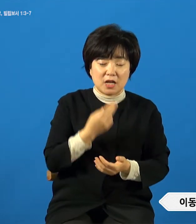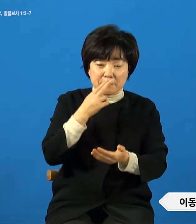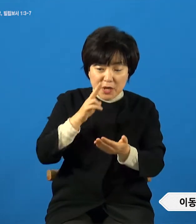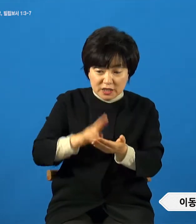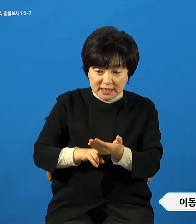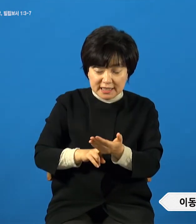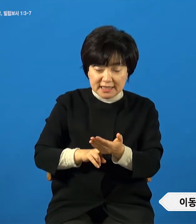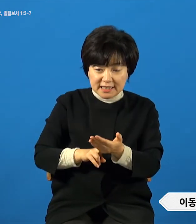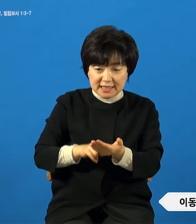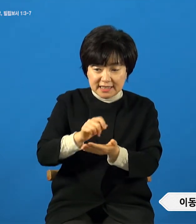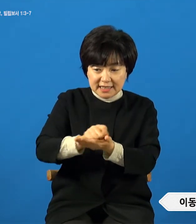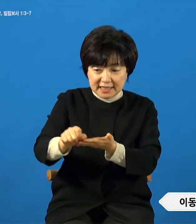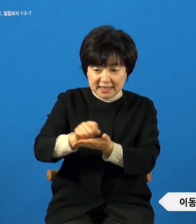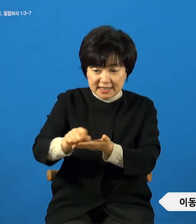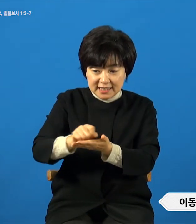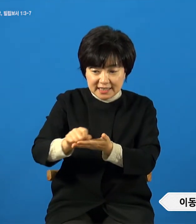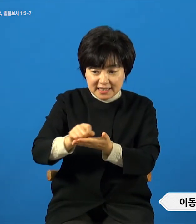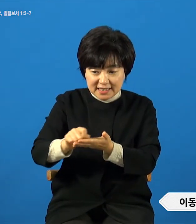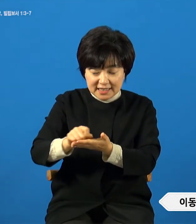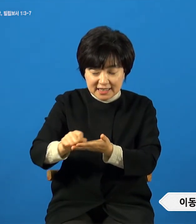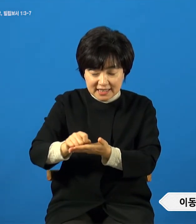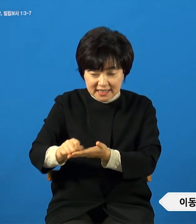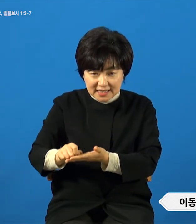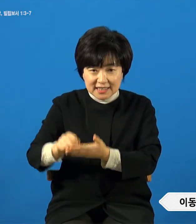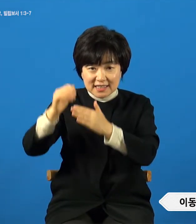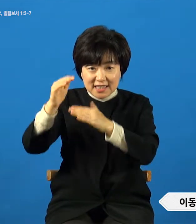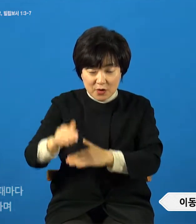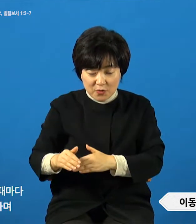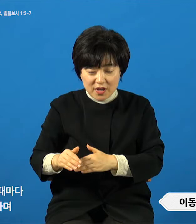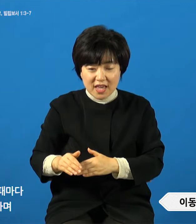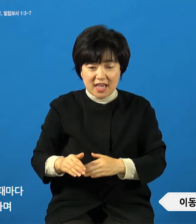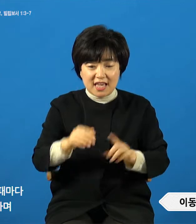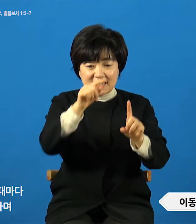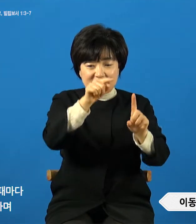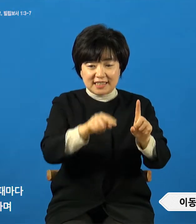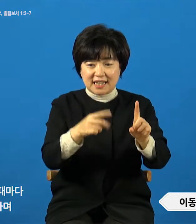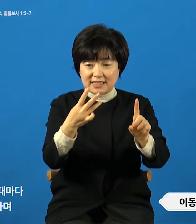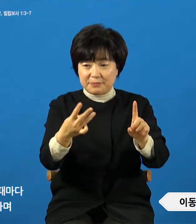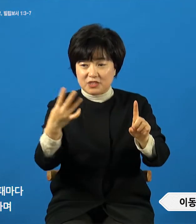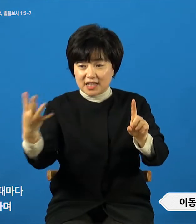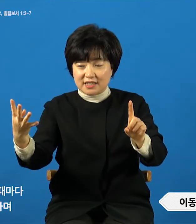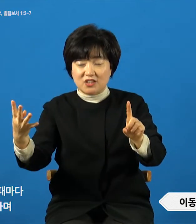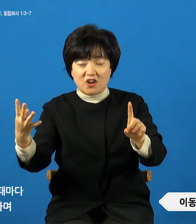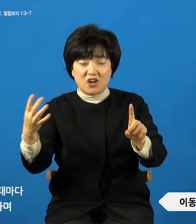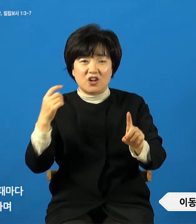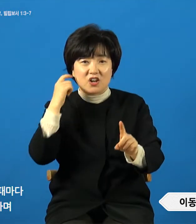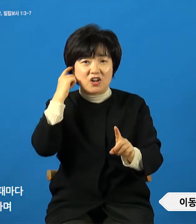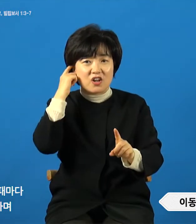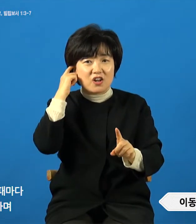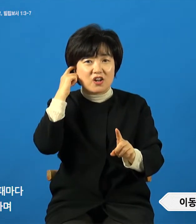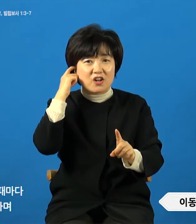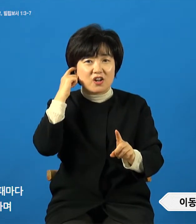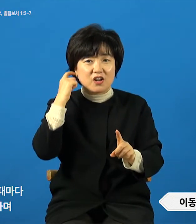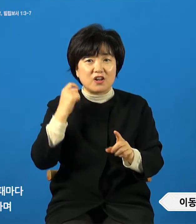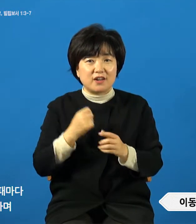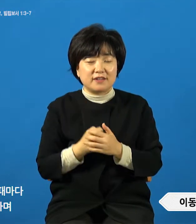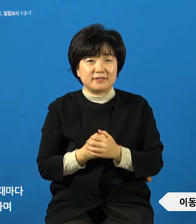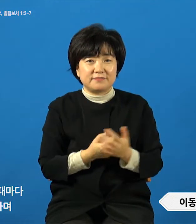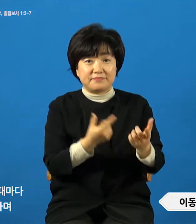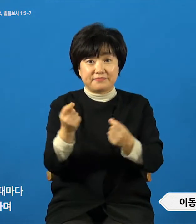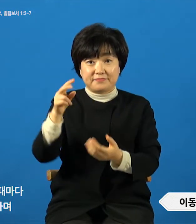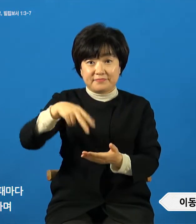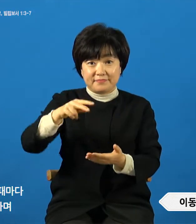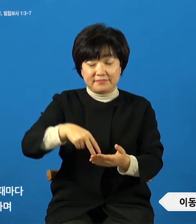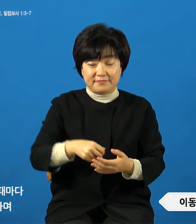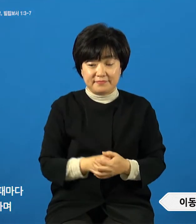편지의 서두 빌립보서 1장 3절과 4절을 같이 읽겠습니다. 같이 읽습니다. 1장 3절 4절 다 함께